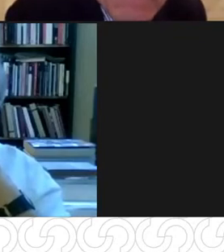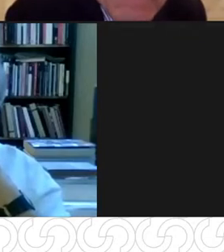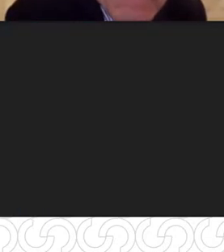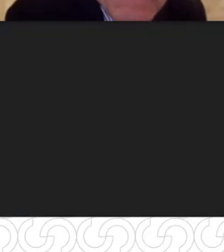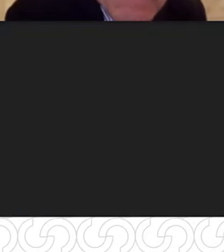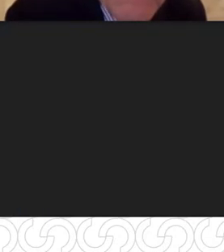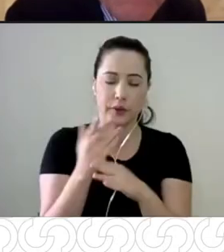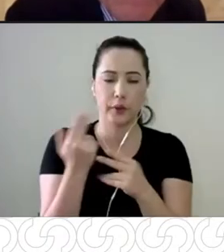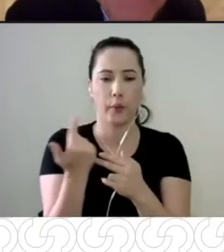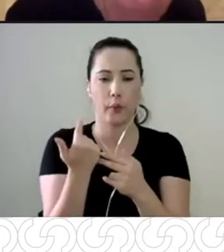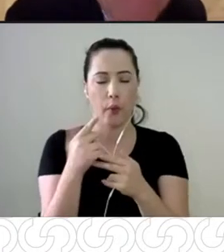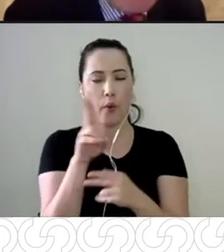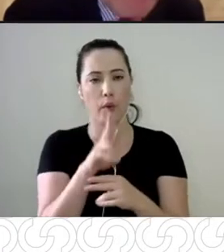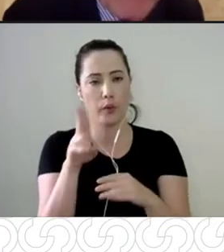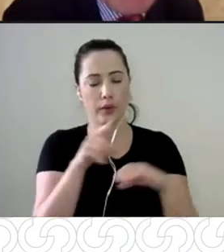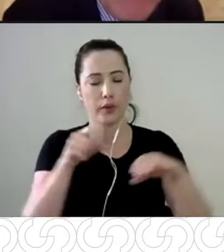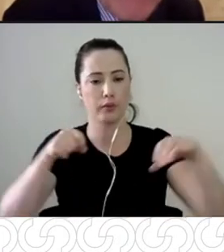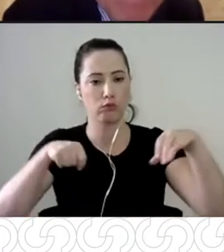Espero ter contribuído também.